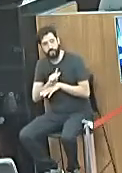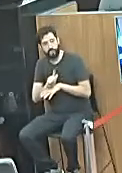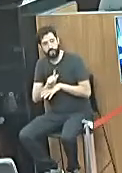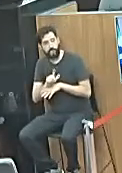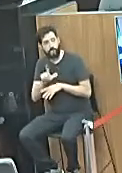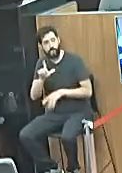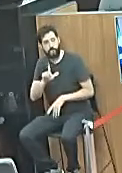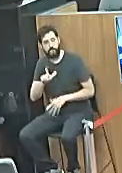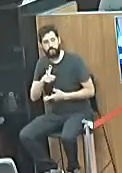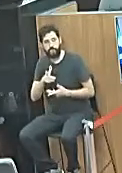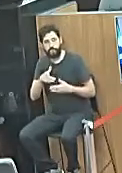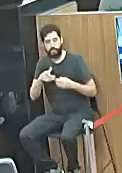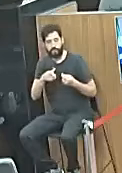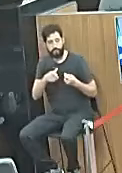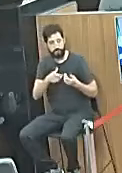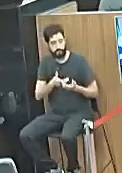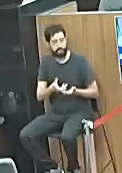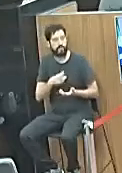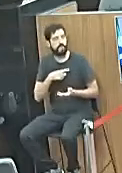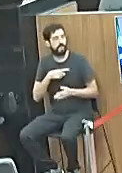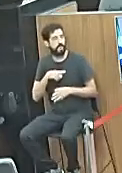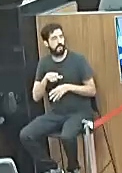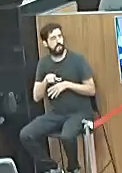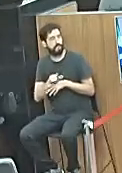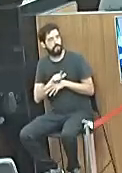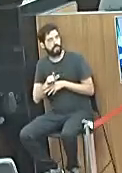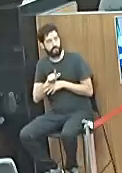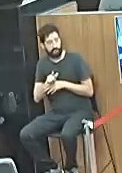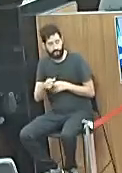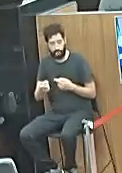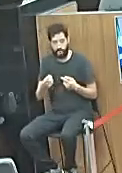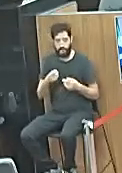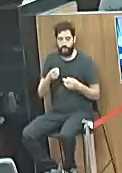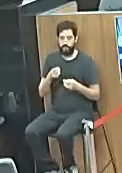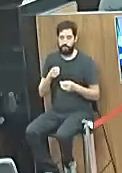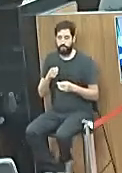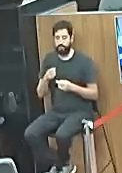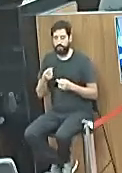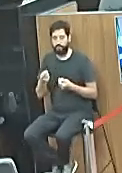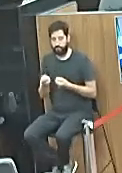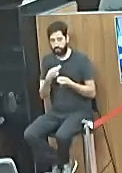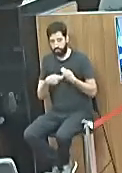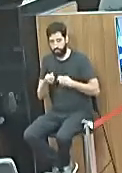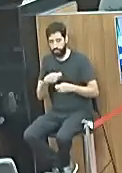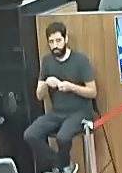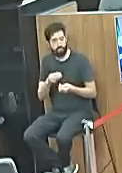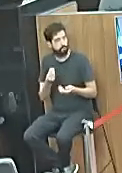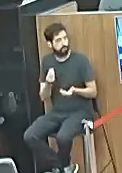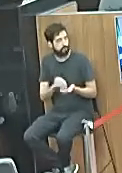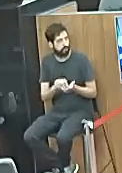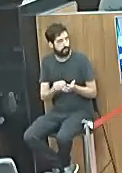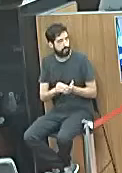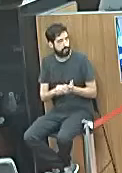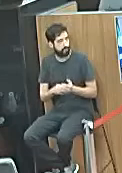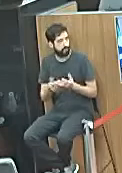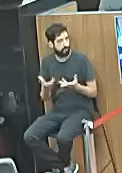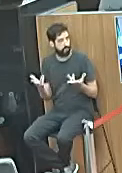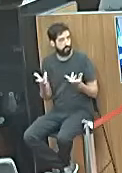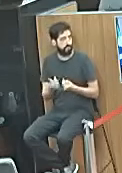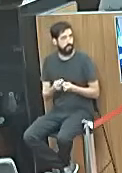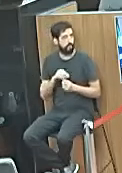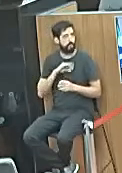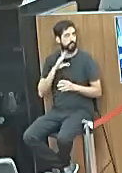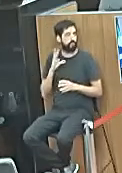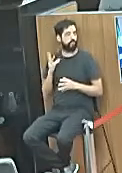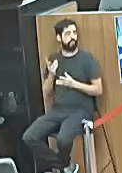patrimonial 113 gestão eficiente da administração tributária as principais alterações sugeridas pelo grupo choro